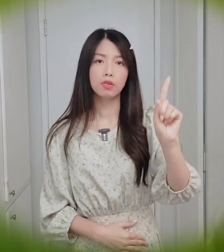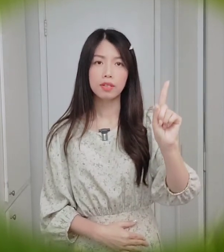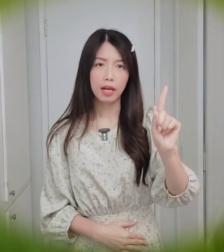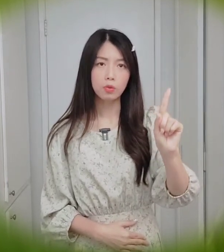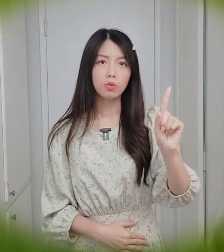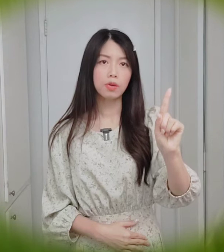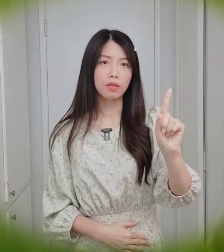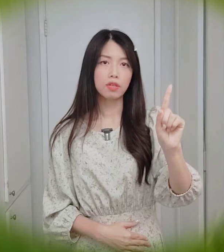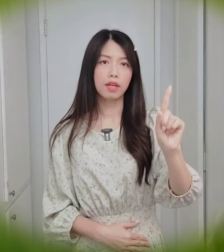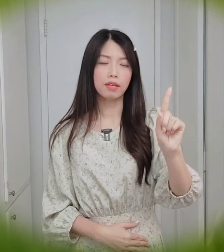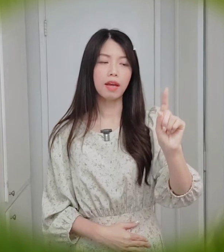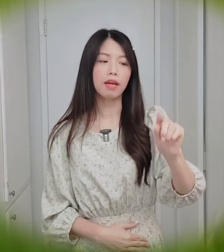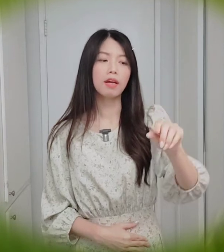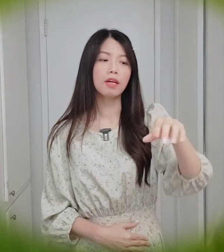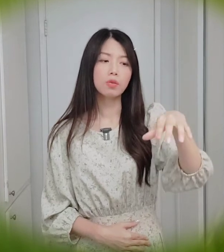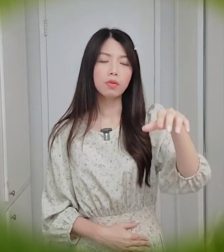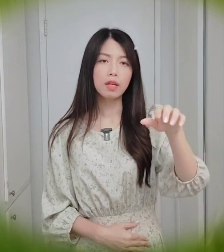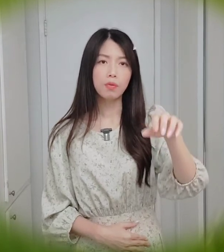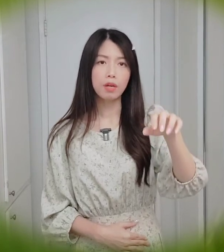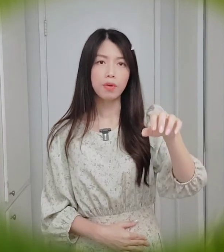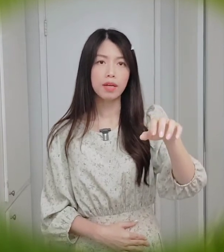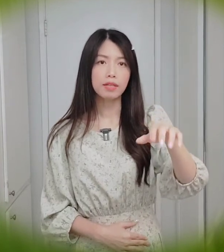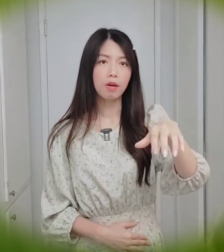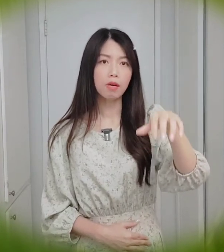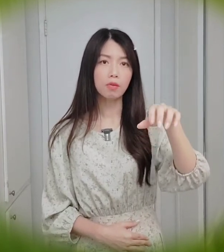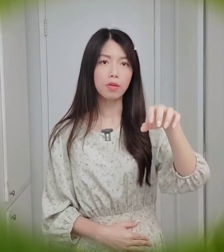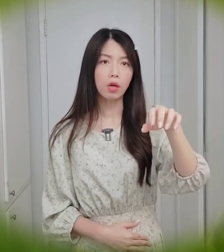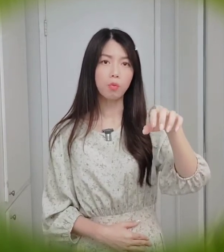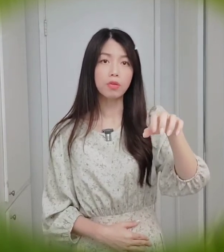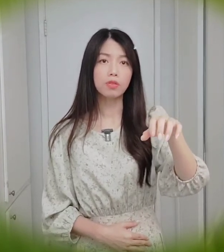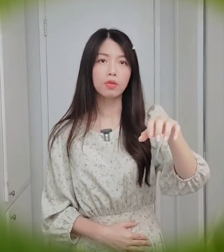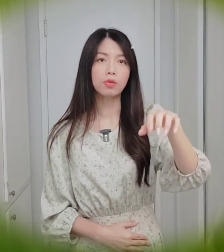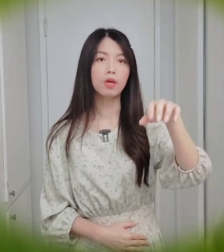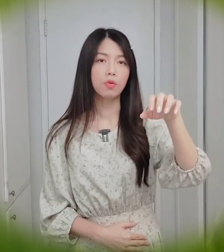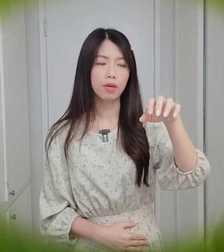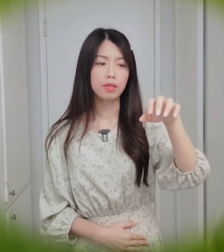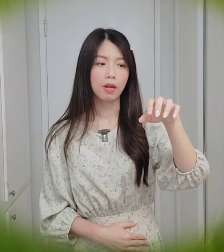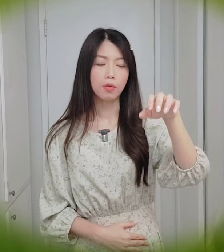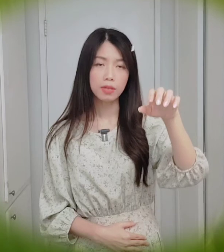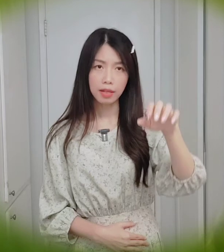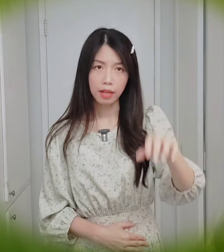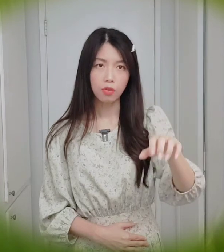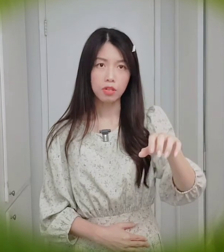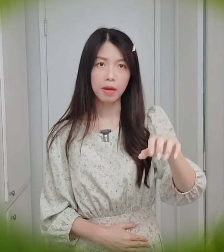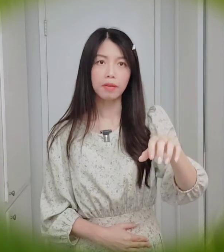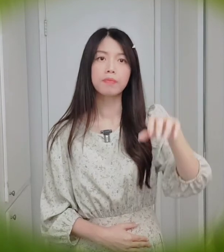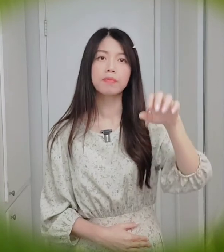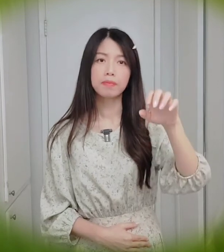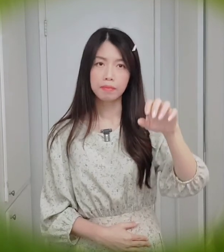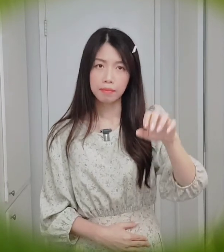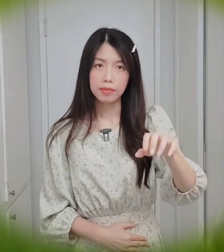그리고 그 뒤에 장소 수어를 해주셔야 되는데 손등이 위를 보이게 해서 손 약간 오므려 주시고 위에서 아래로 살짝